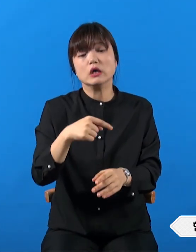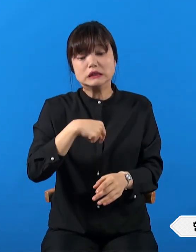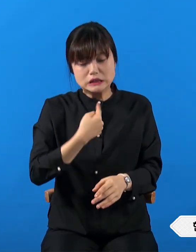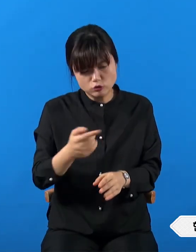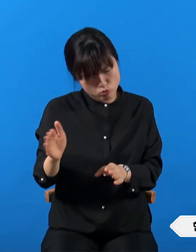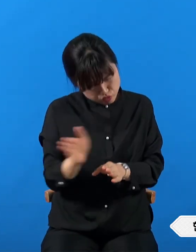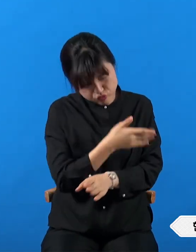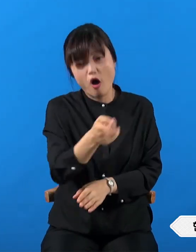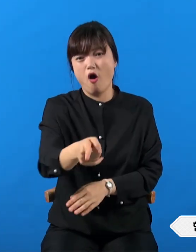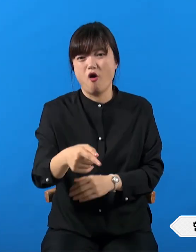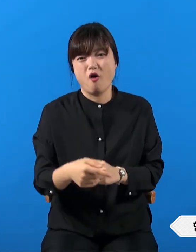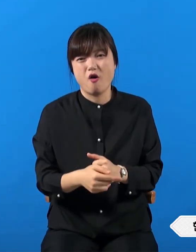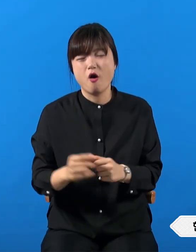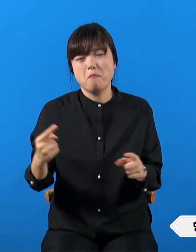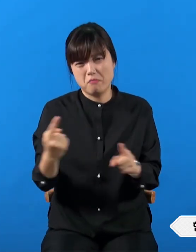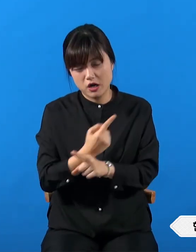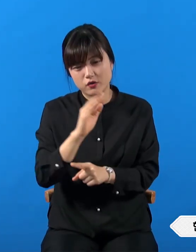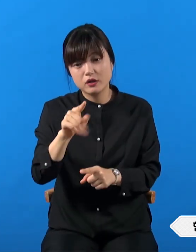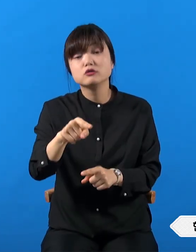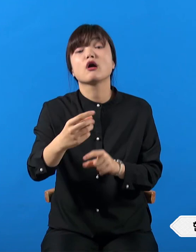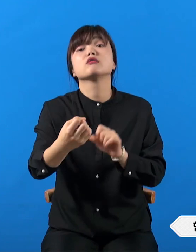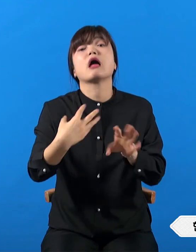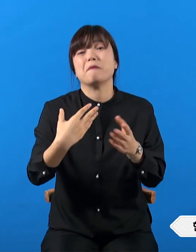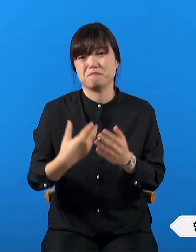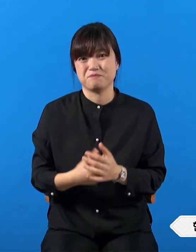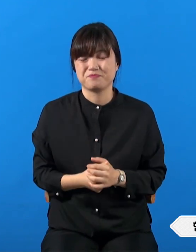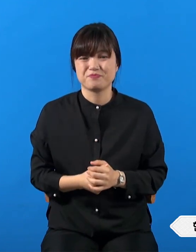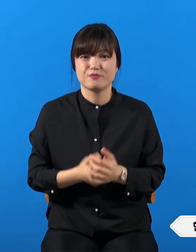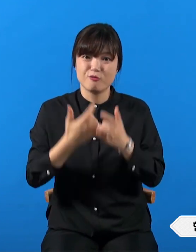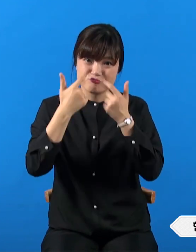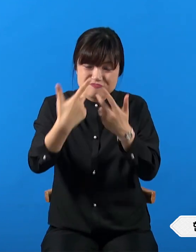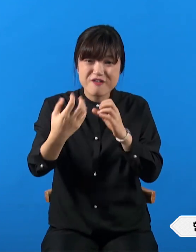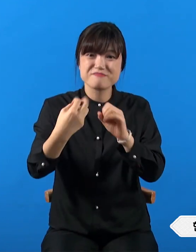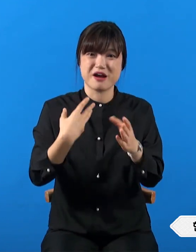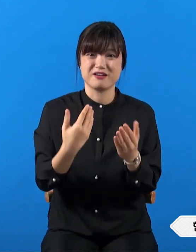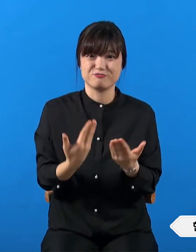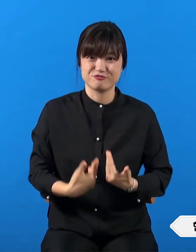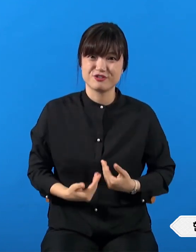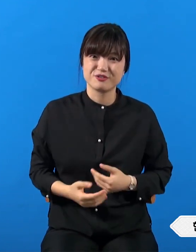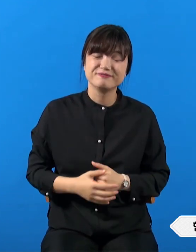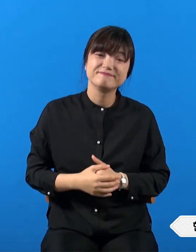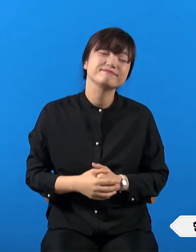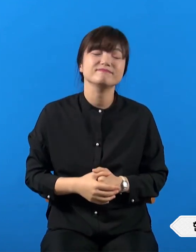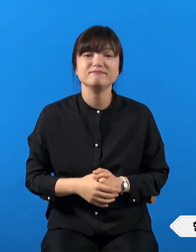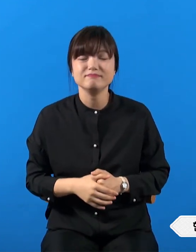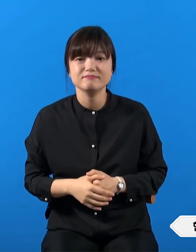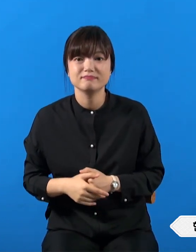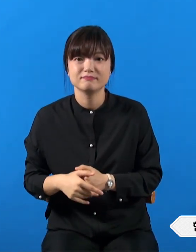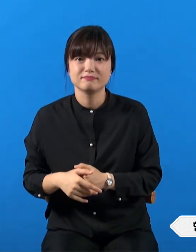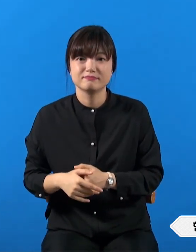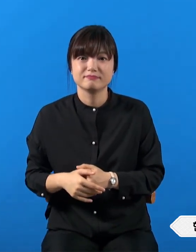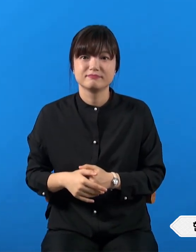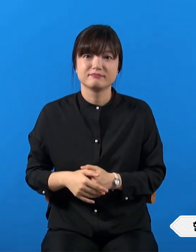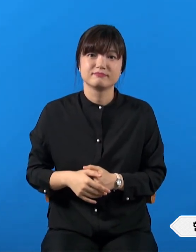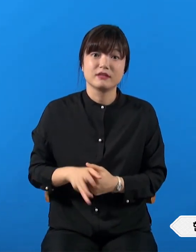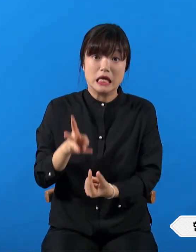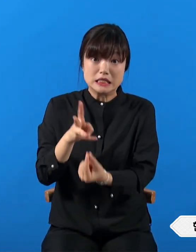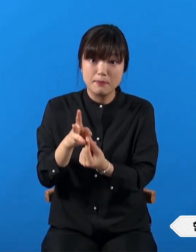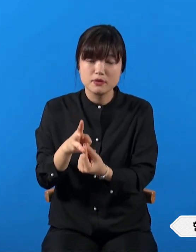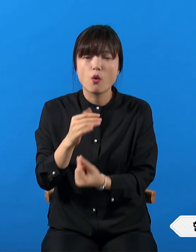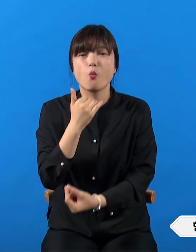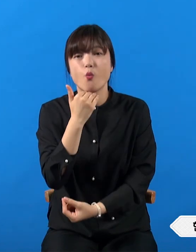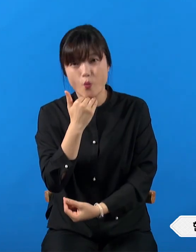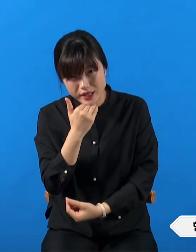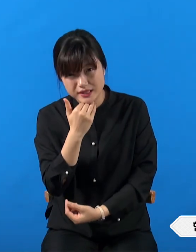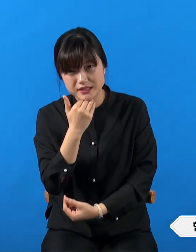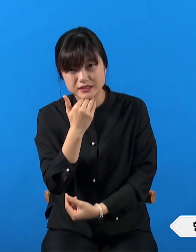있다. 그러니까 그것도 응답이지요. 분명한 응답입니다. 그 다음에